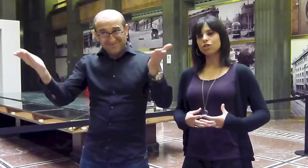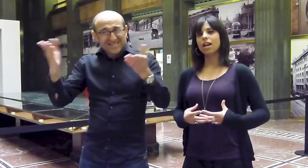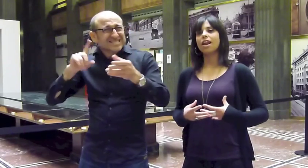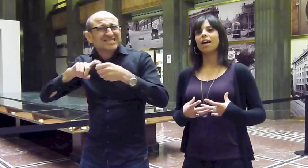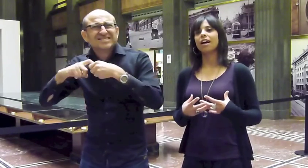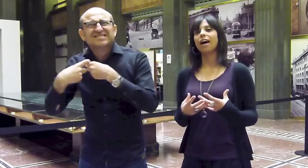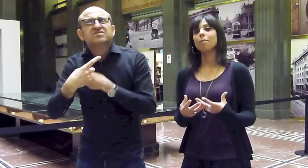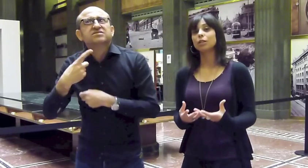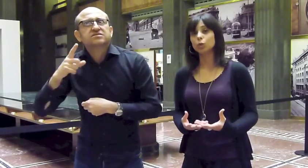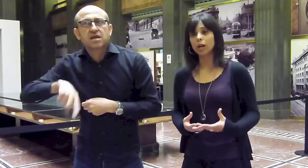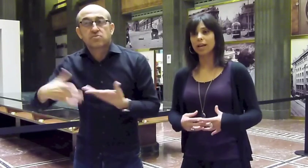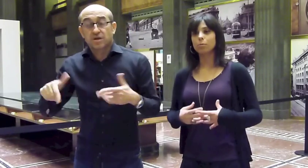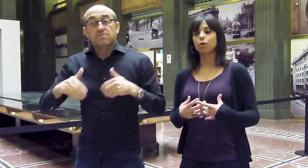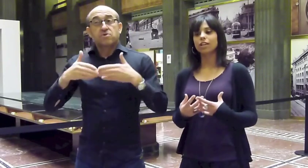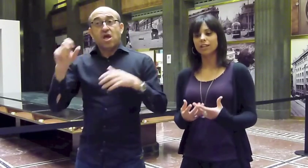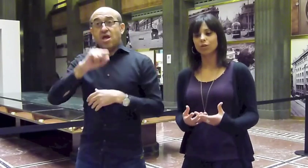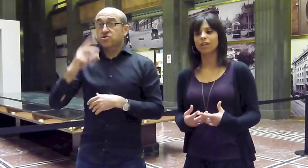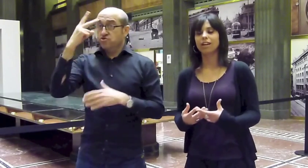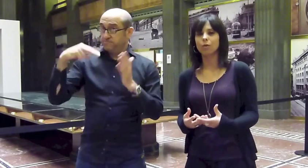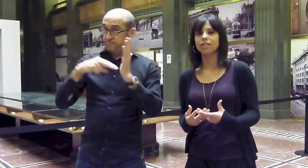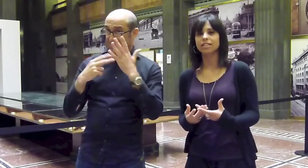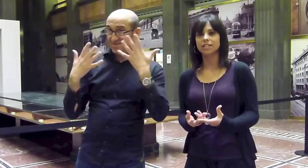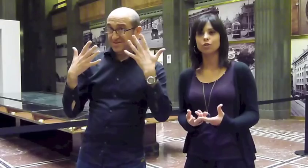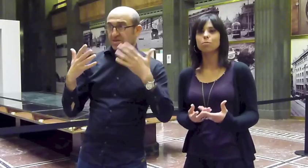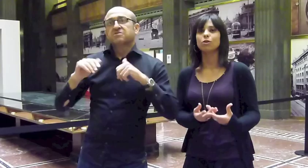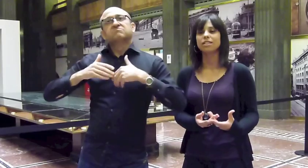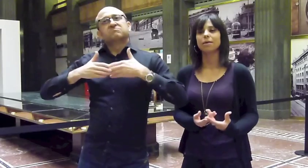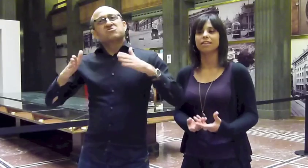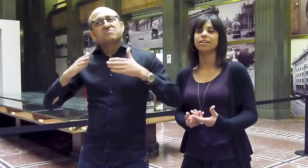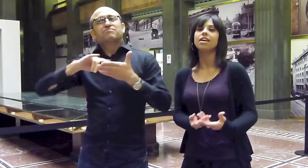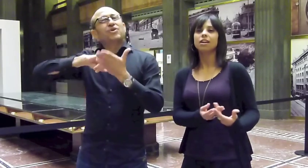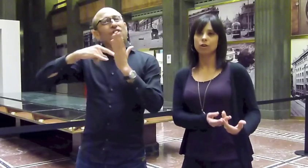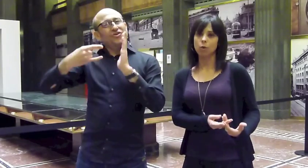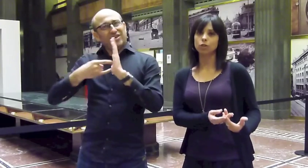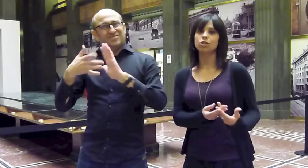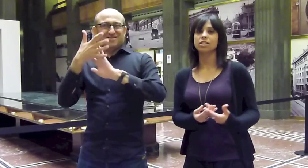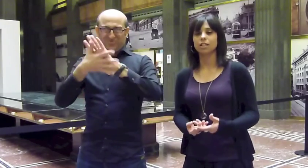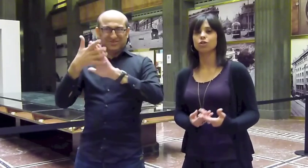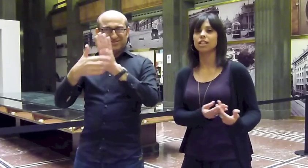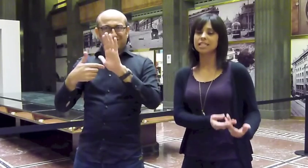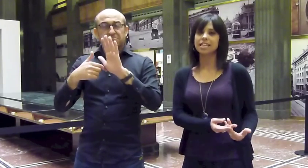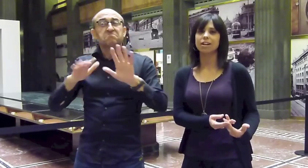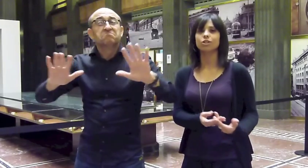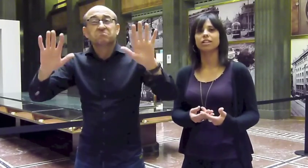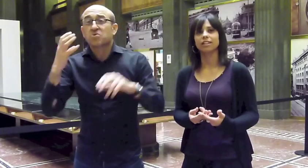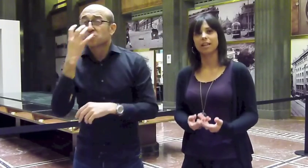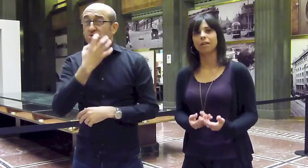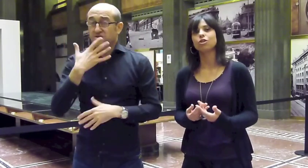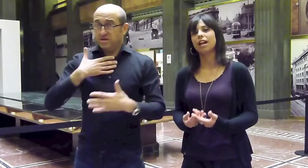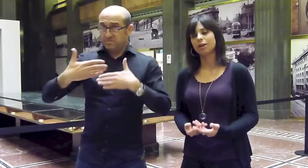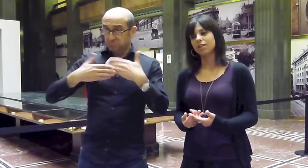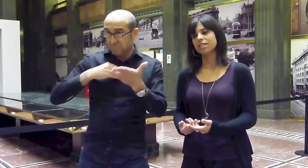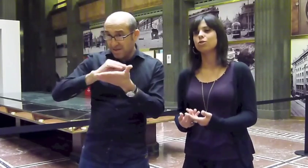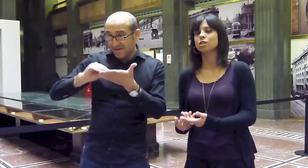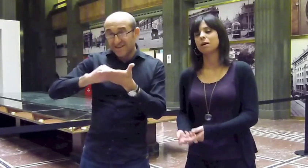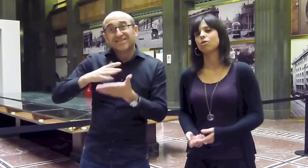empezáramos la aventura, el proyecto de lengua de signos, pero esta vez en cuentos escritos en castellano y adaptados